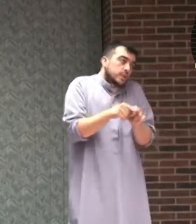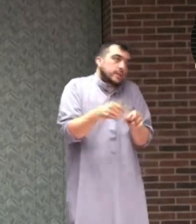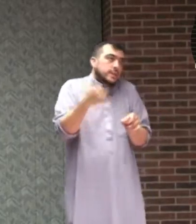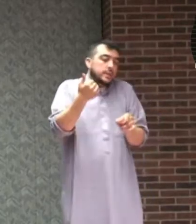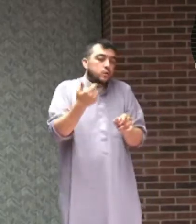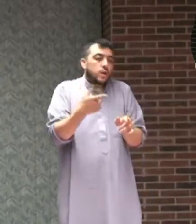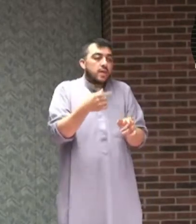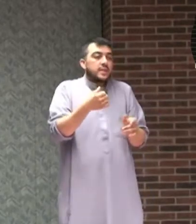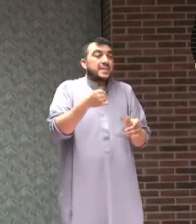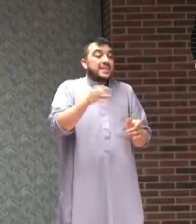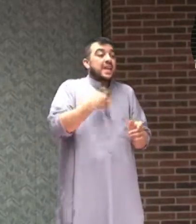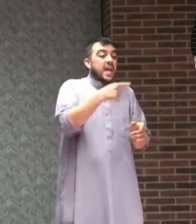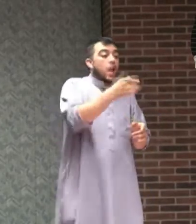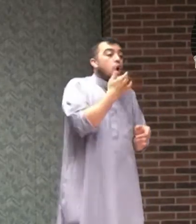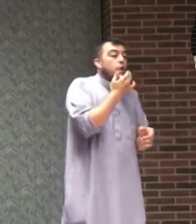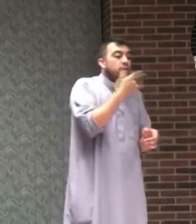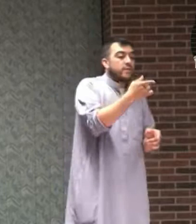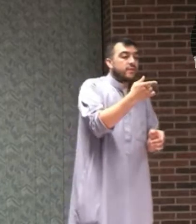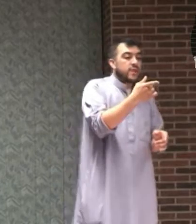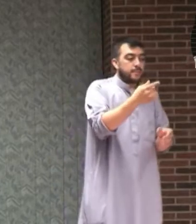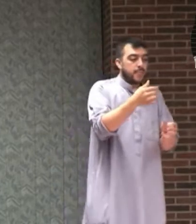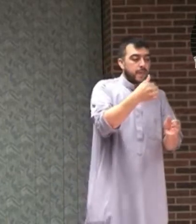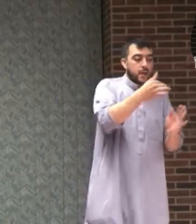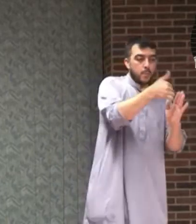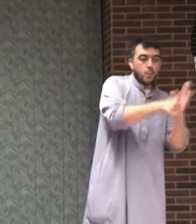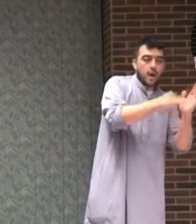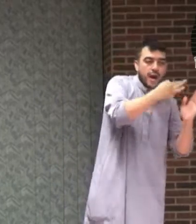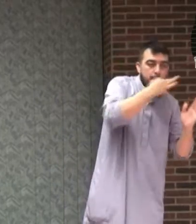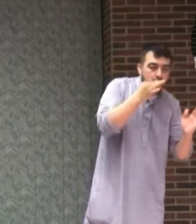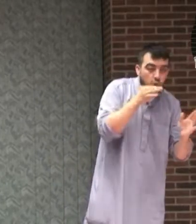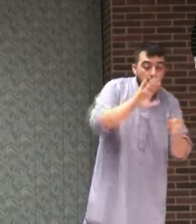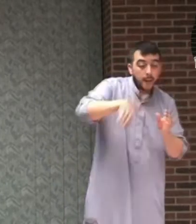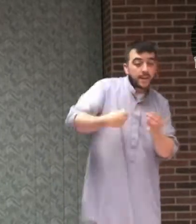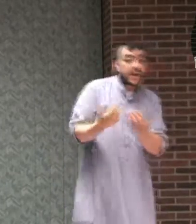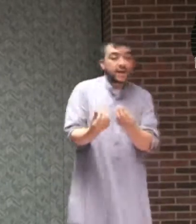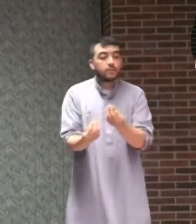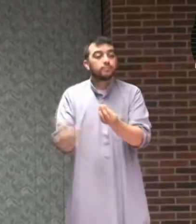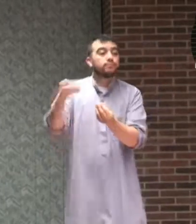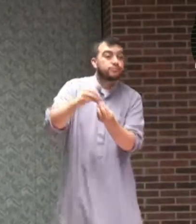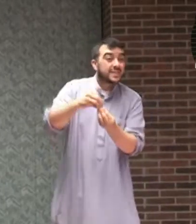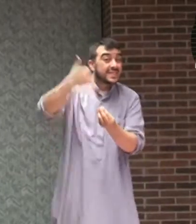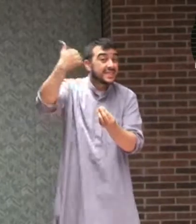ferait les six jours de Shawwal, et ensuite rattraperait ses jours de Ramadan,